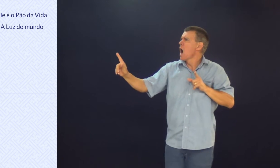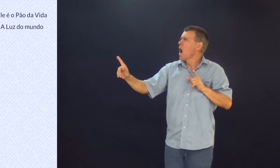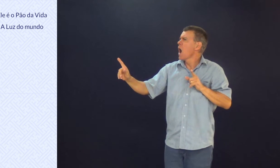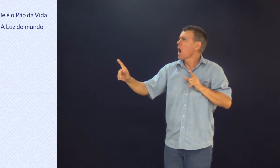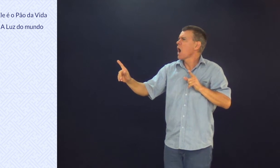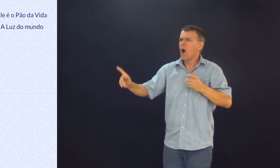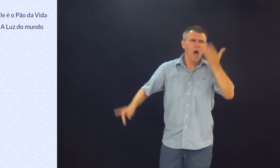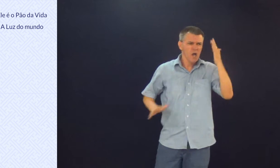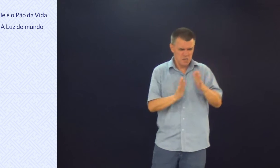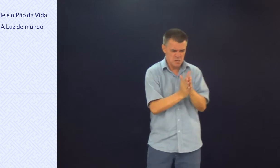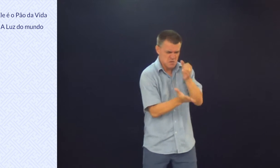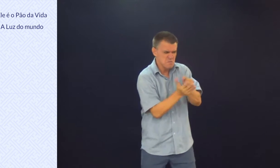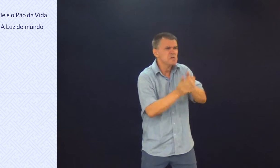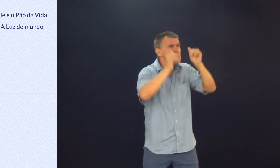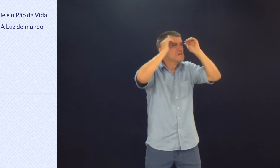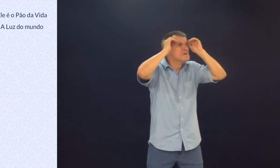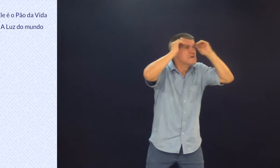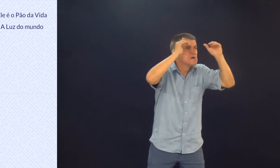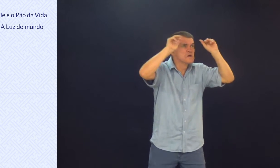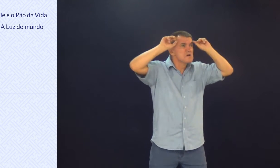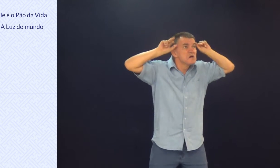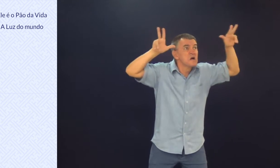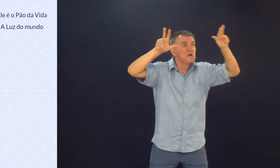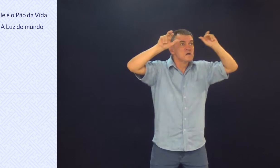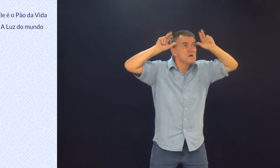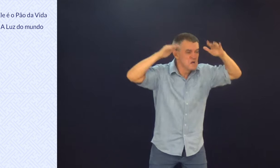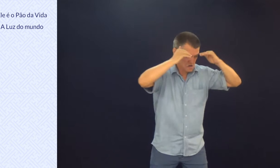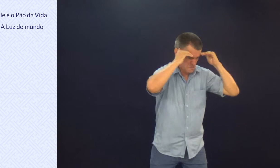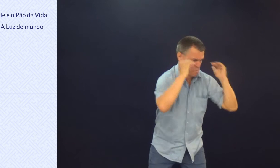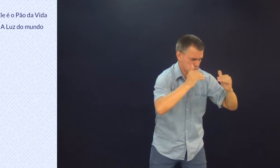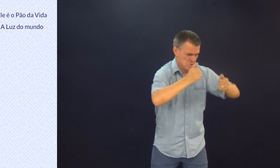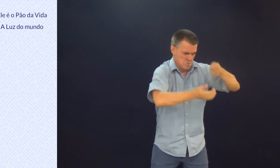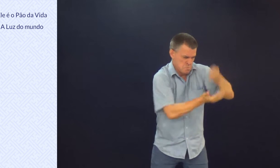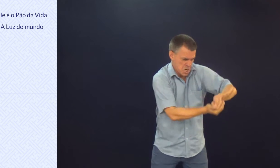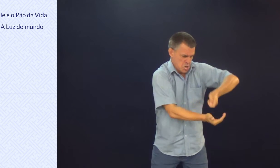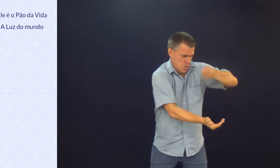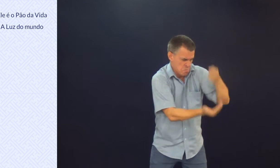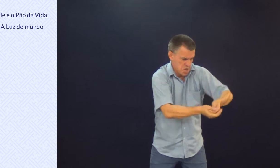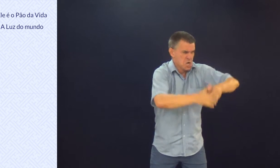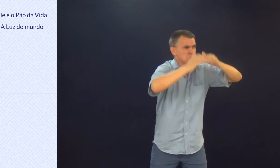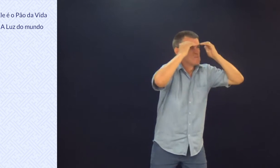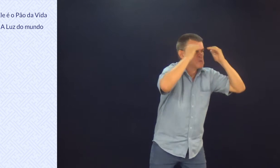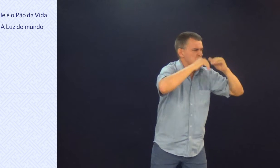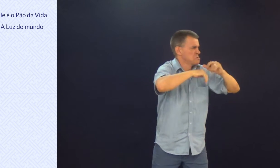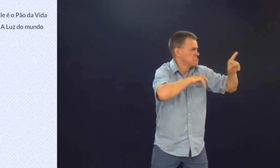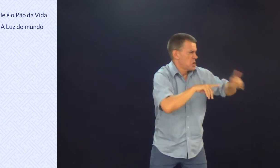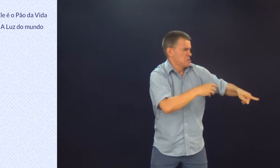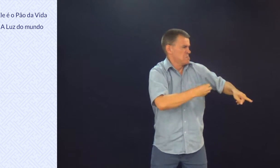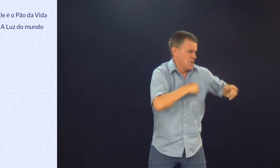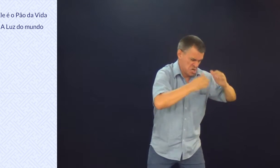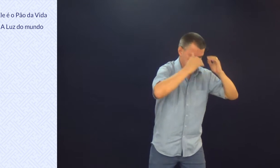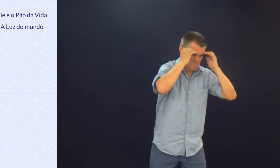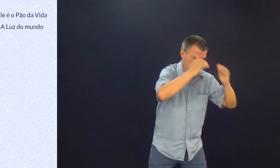perceberam que a diferença em entre elas jesus é a luz porque